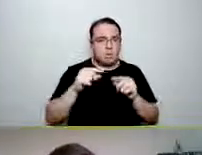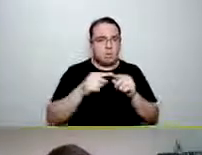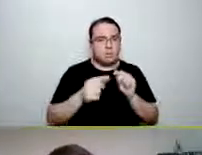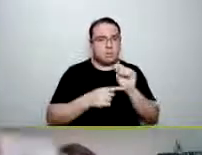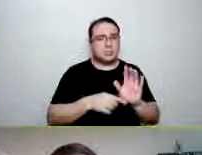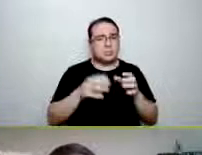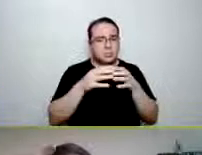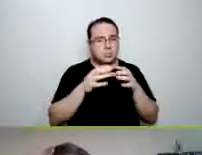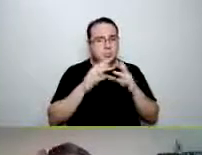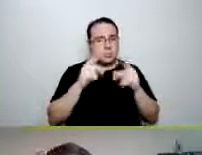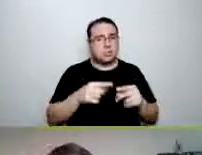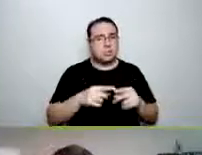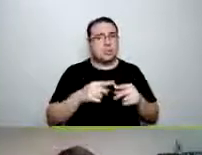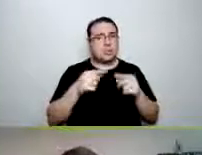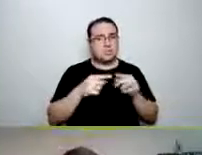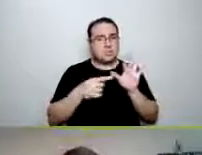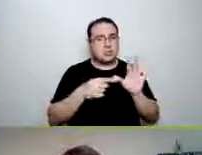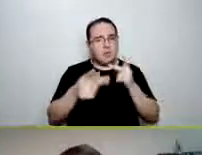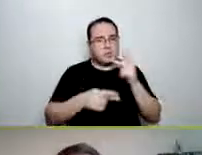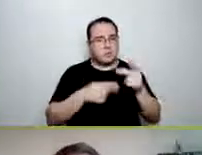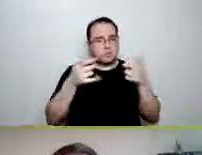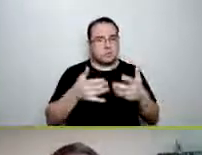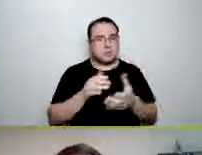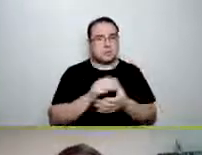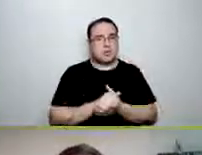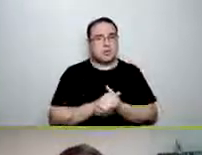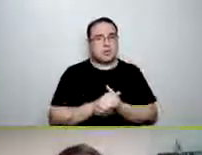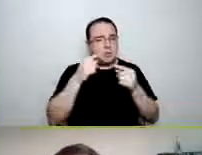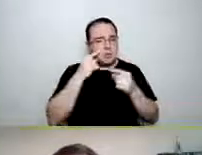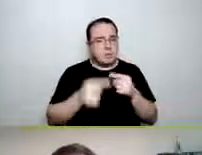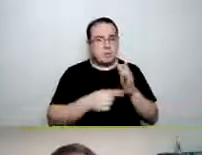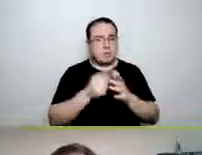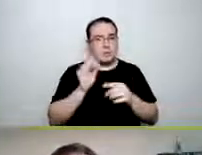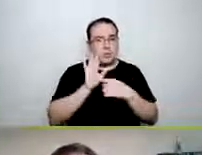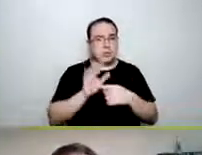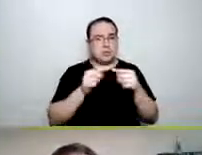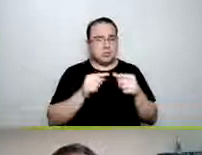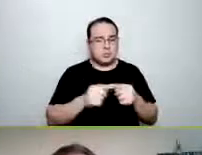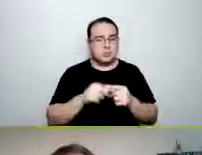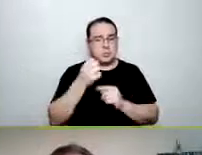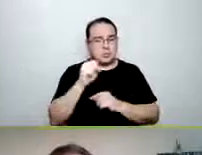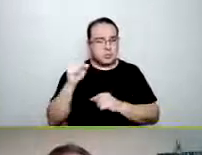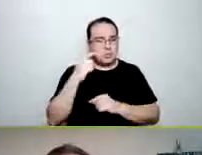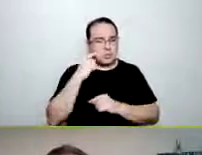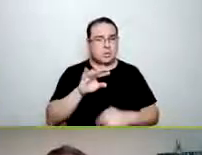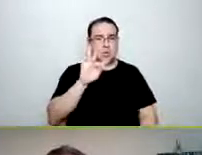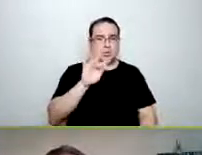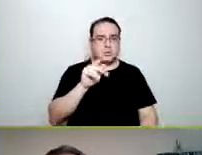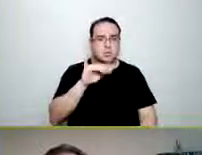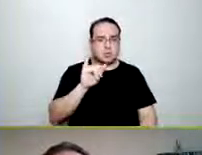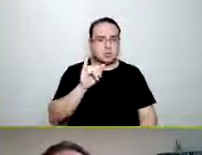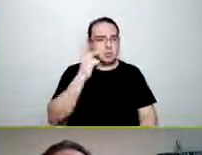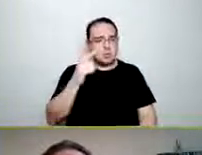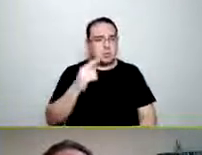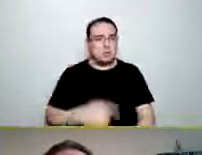de parentesco, aqui no caso, como falante, né? Isso acho que foi a minha primeira viagem, em 98, aos Aveti. Mas logo